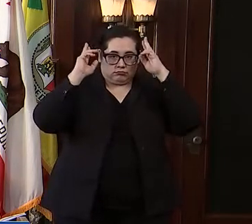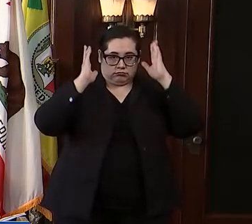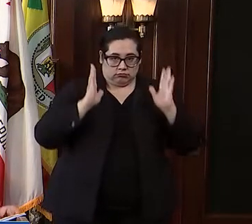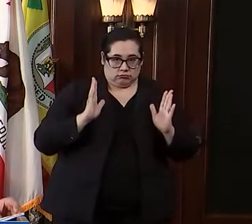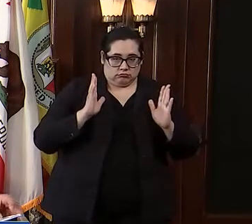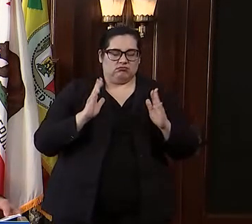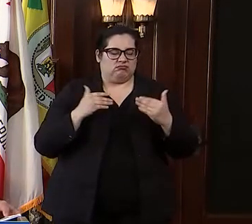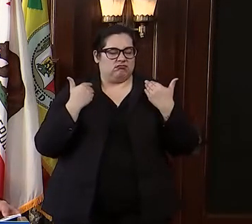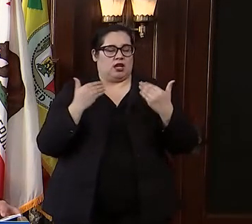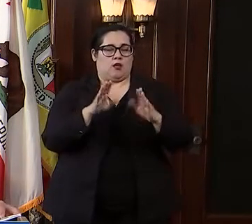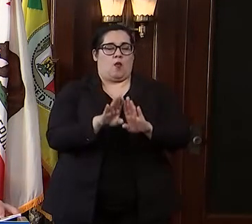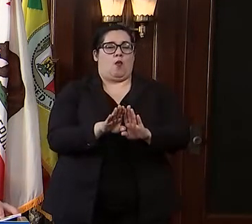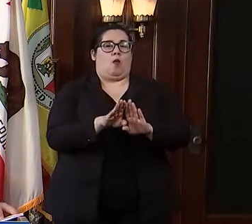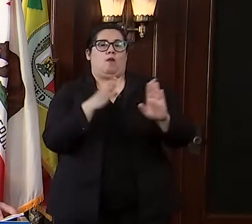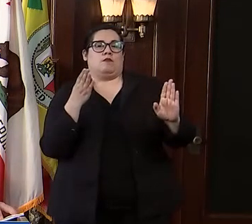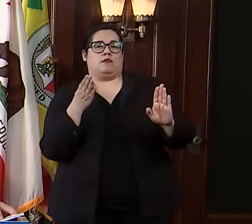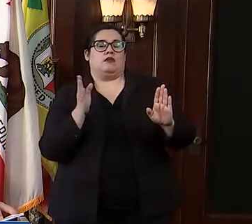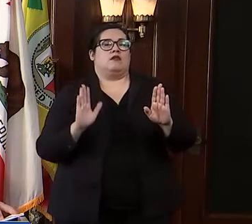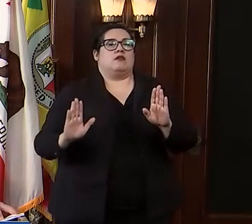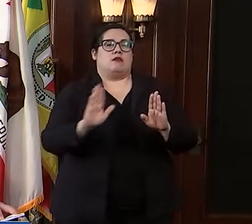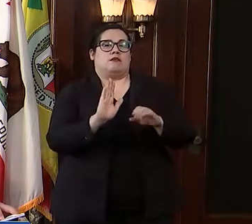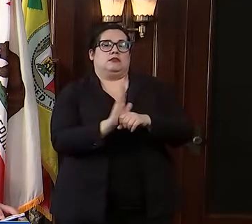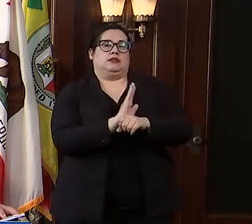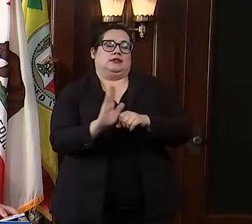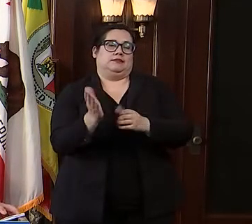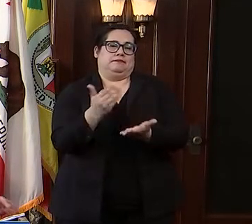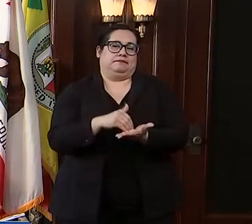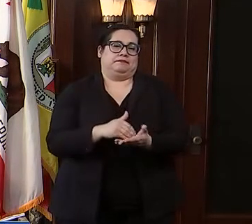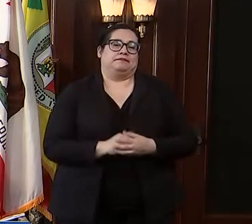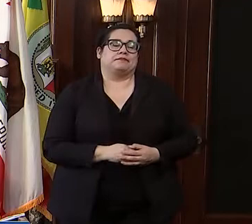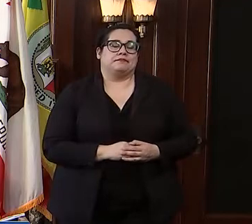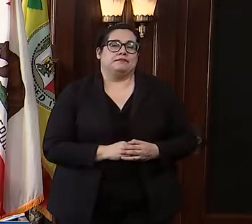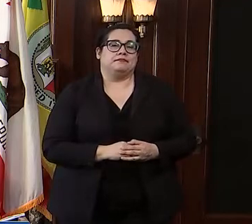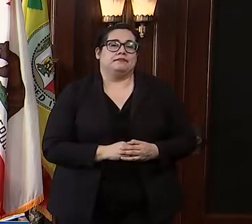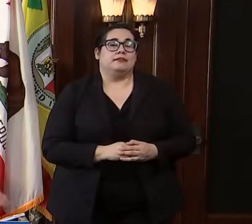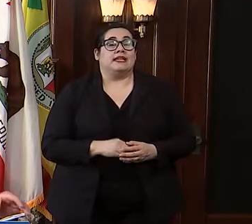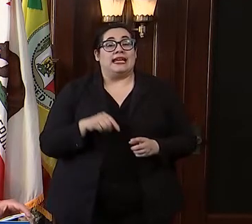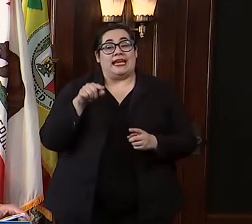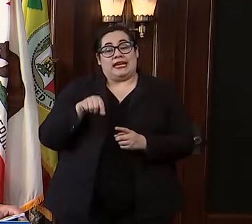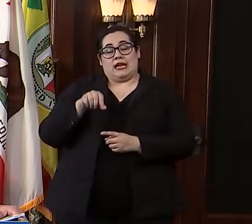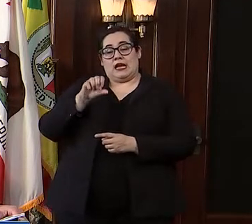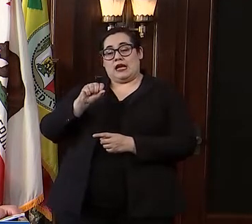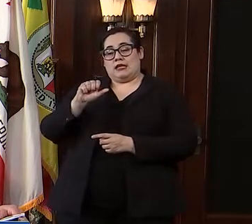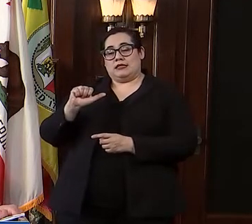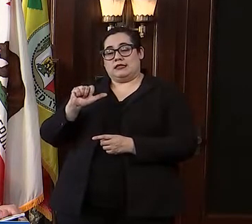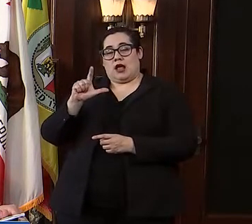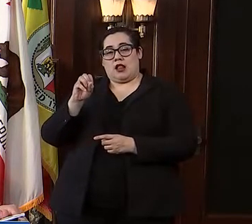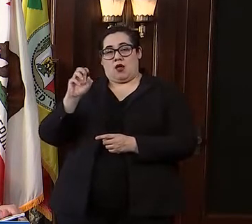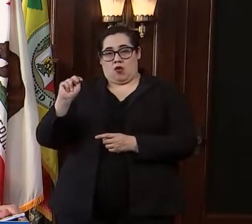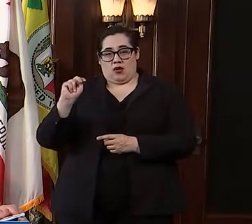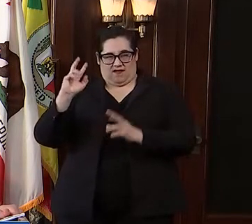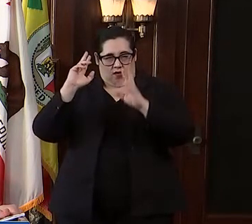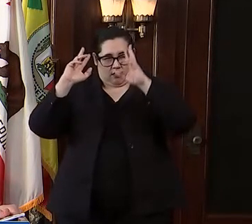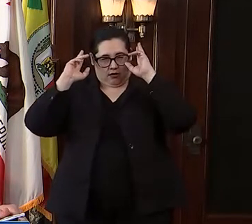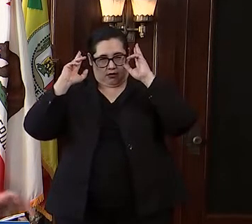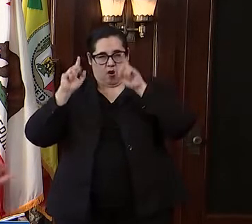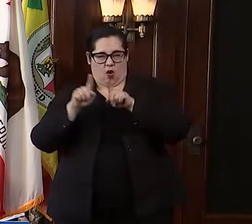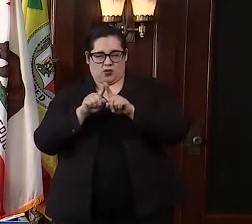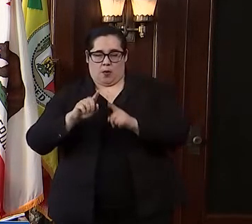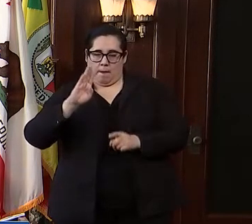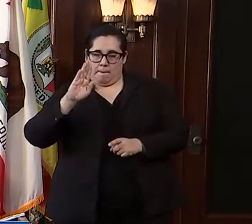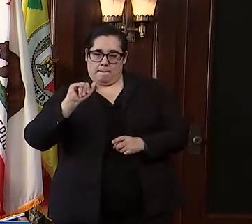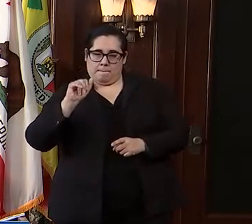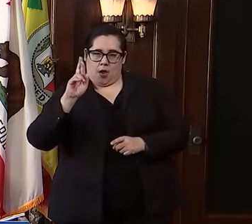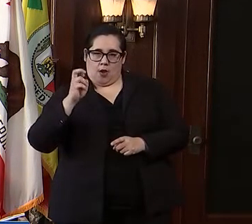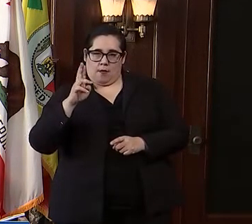pueden reanudar sus operaciones. En los salones de peluquería y los barberos